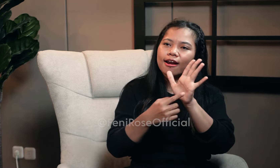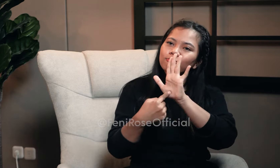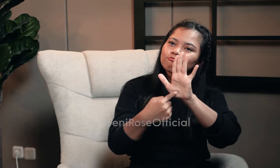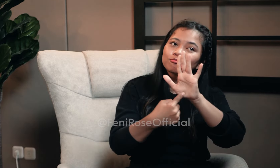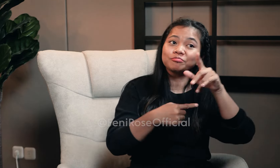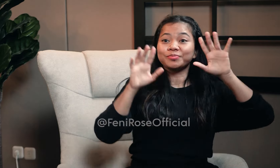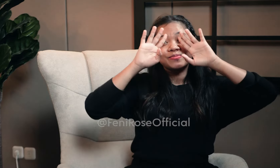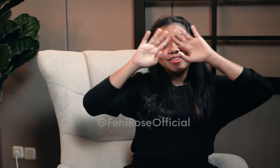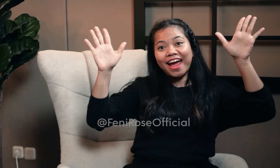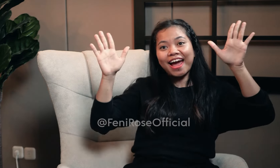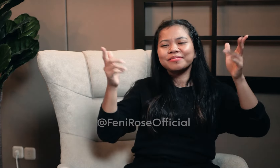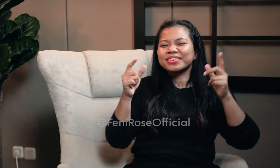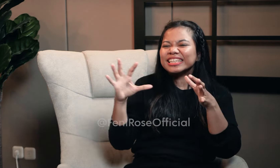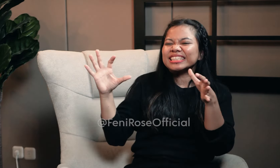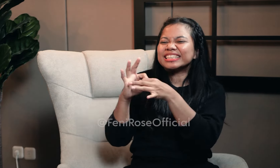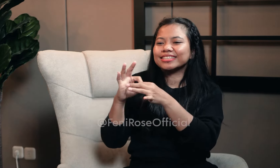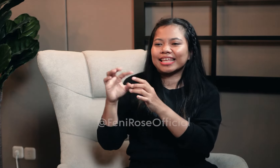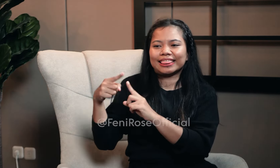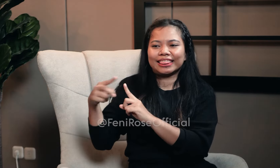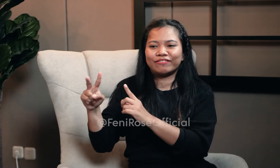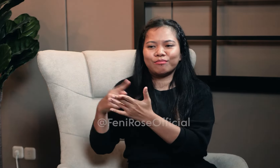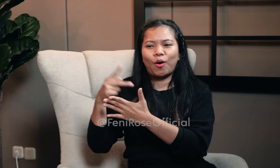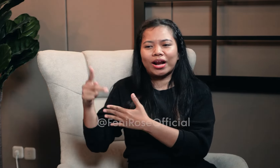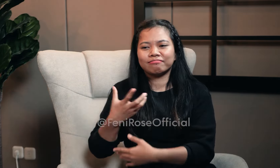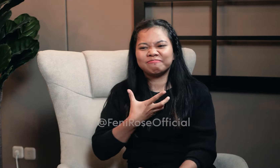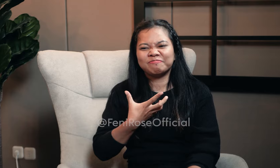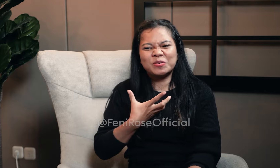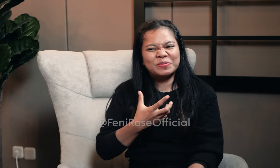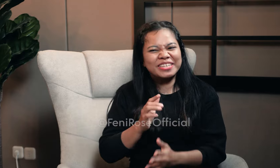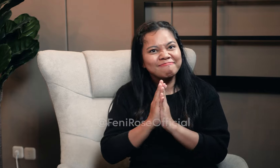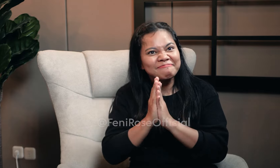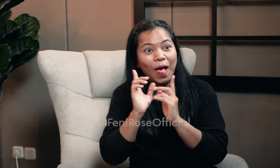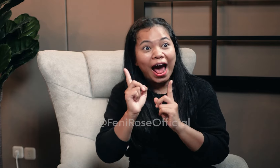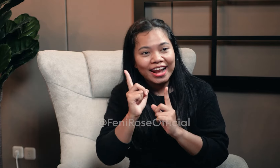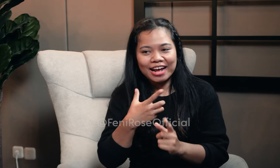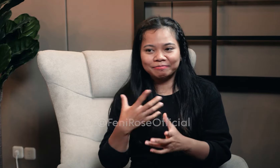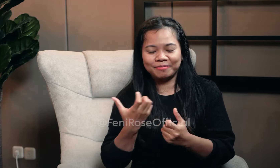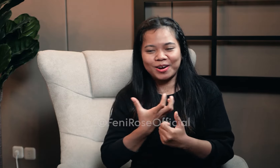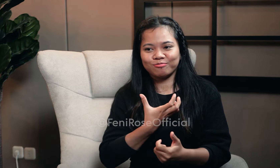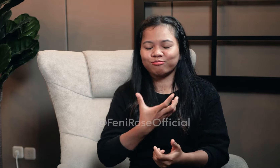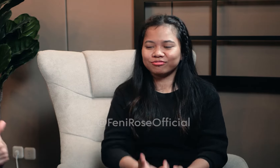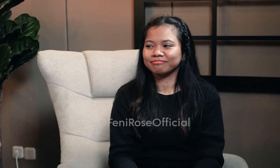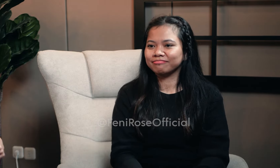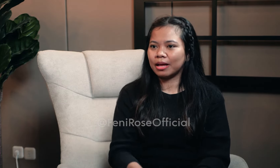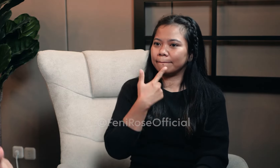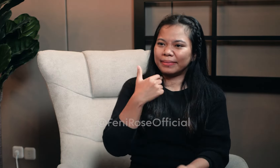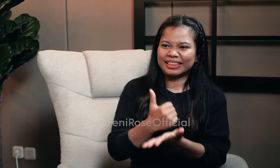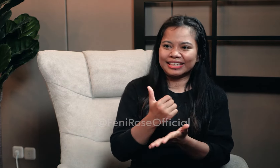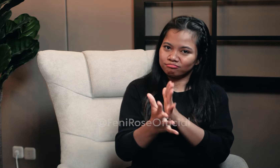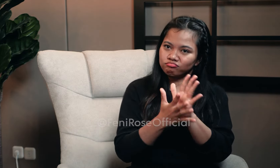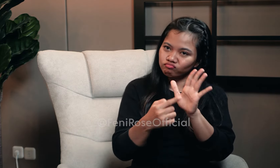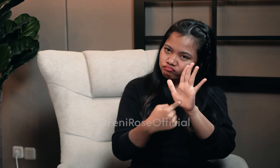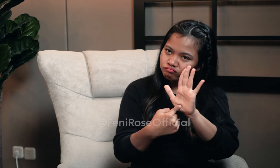bahasa isyarat sih Mbak lebihnya seperti saya ingin mungkin kerja sama dengan TV siapa gitu ya mungkin bisa yang penting bisa